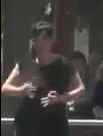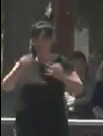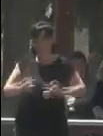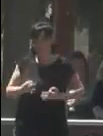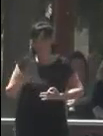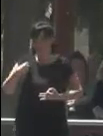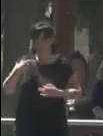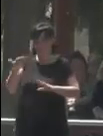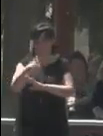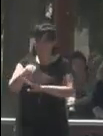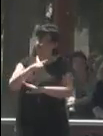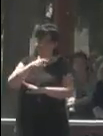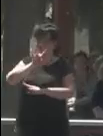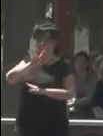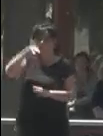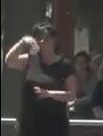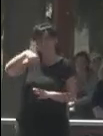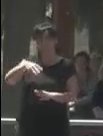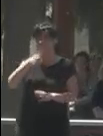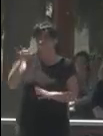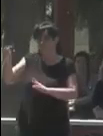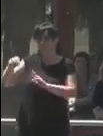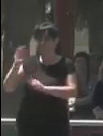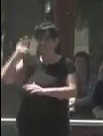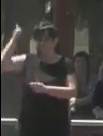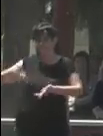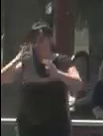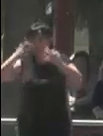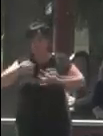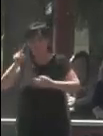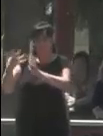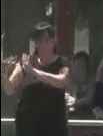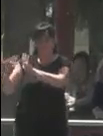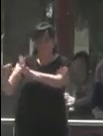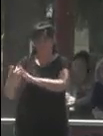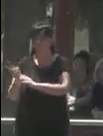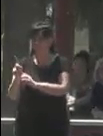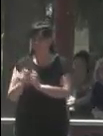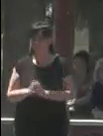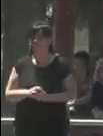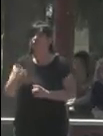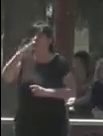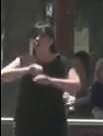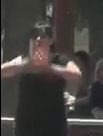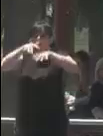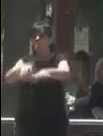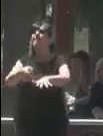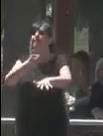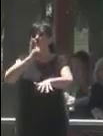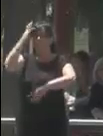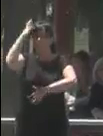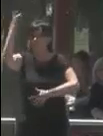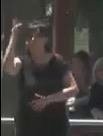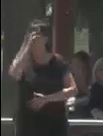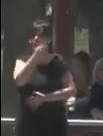da democracia de baixa intensidade que nos usurparon, que hai unha marea de país e que hai sobre todo unha marea de ilusión e de